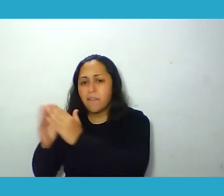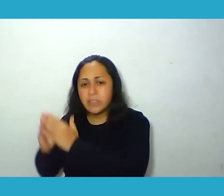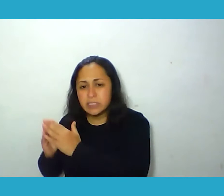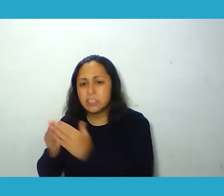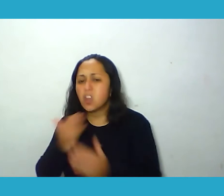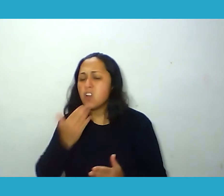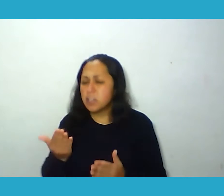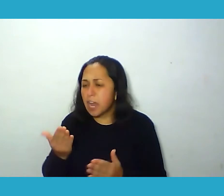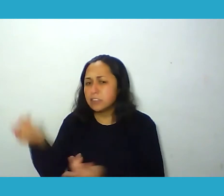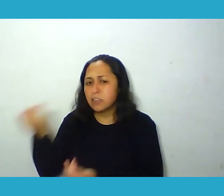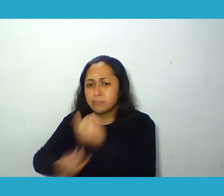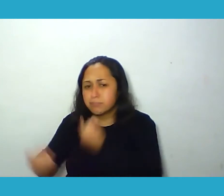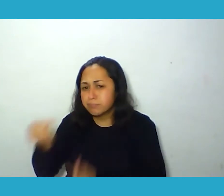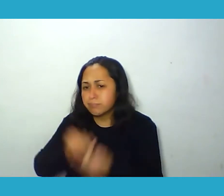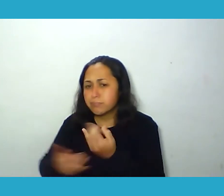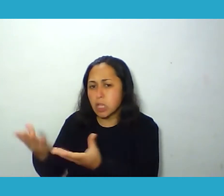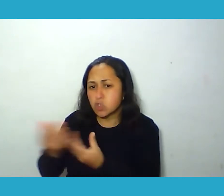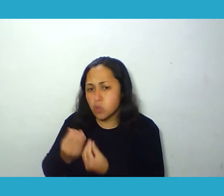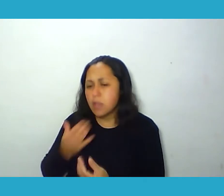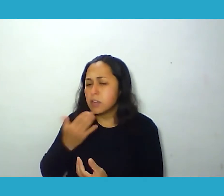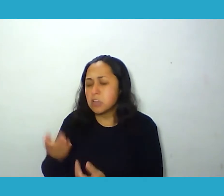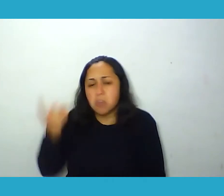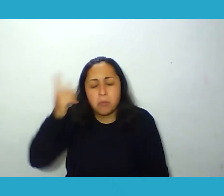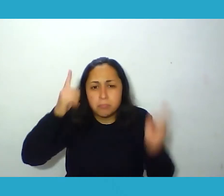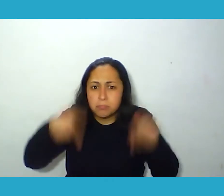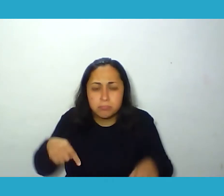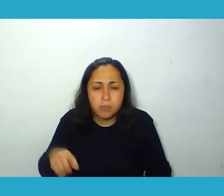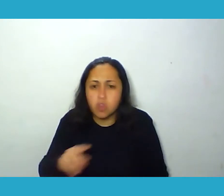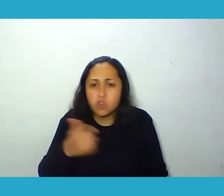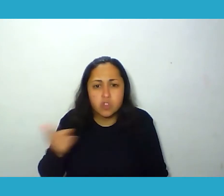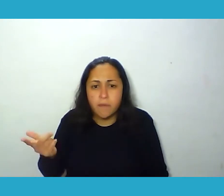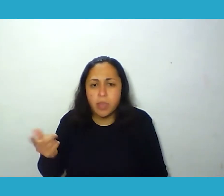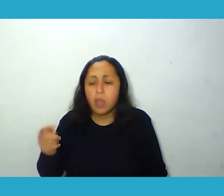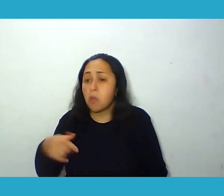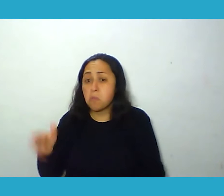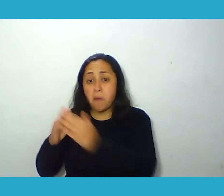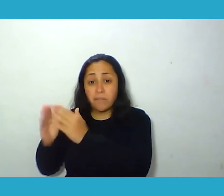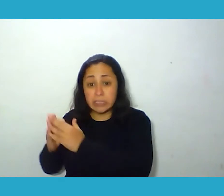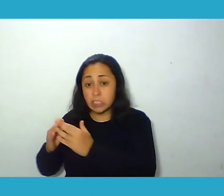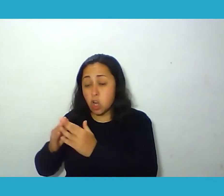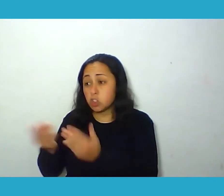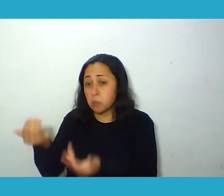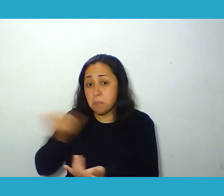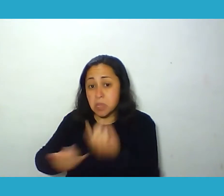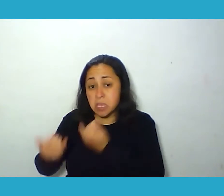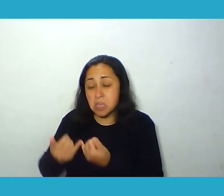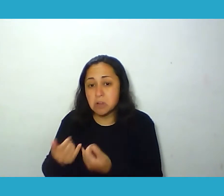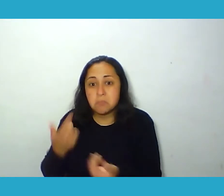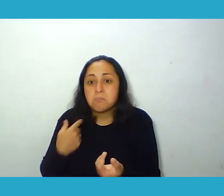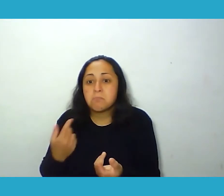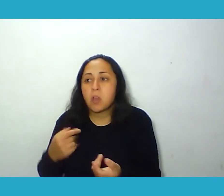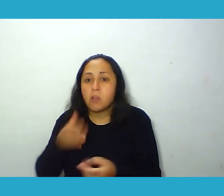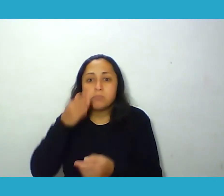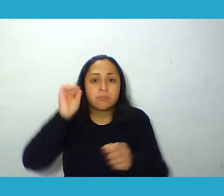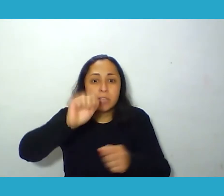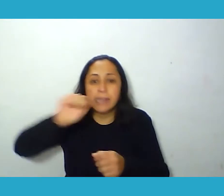a informarles sobre el proyecto de autovía, el cual no tenía idea que existía. Fueron estos vecinos que, sin contar con recursos tecnológicos, fueron